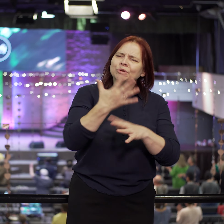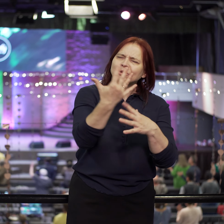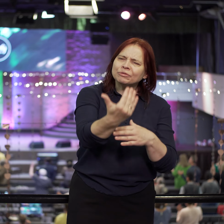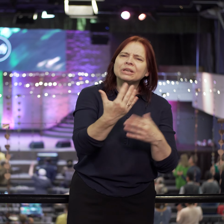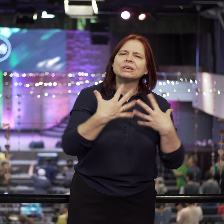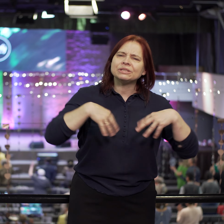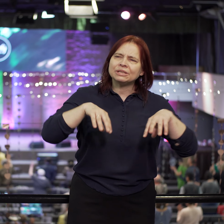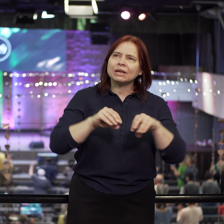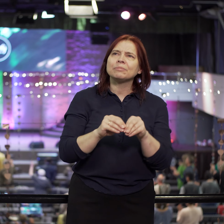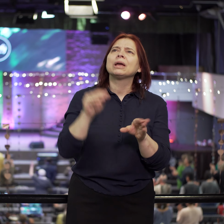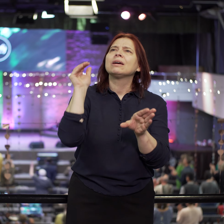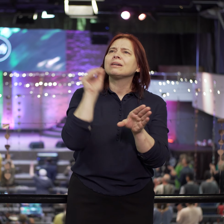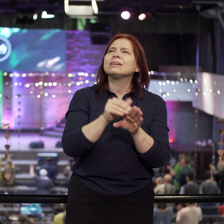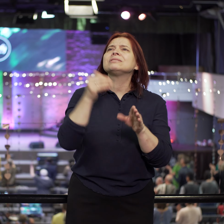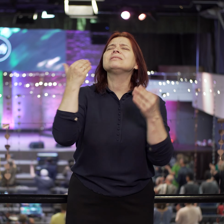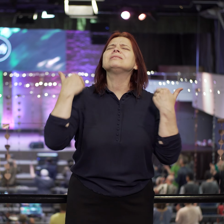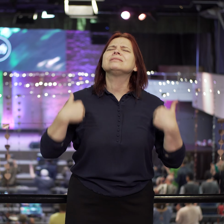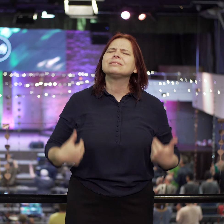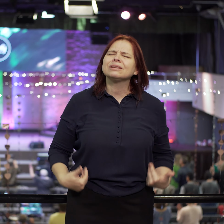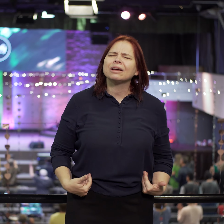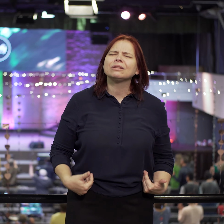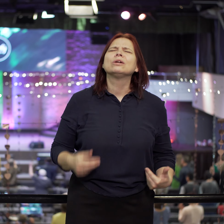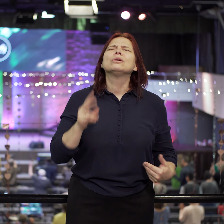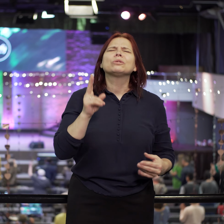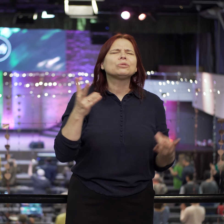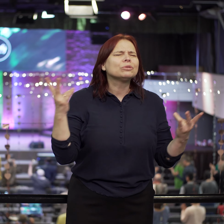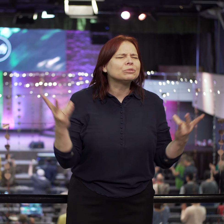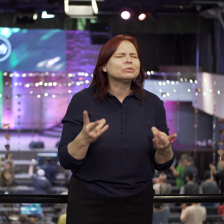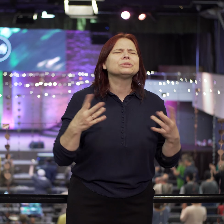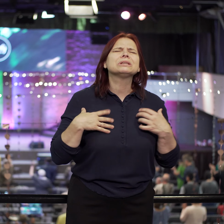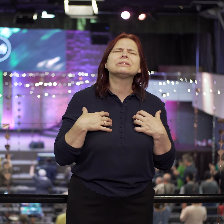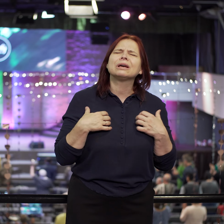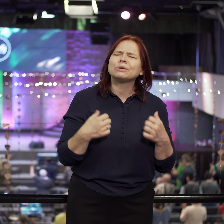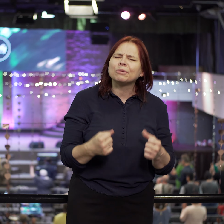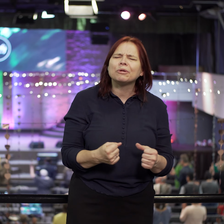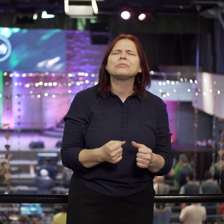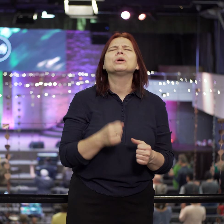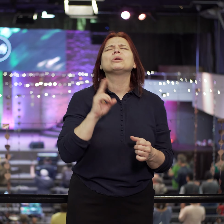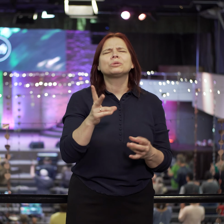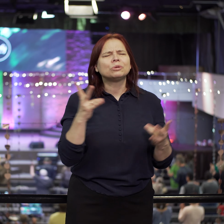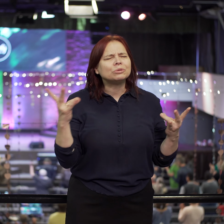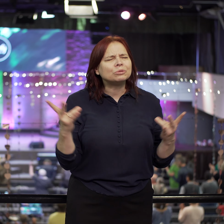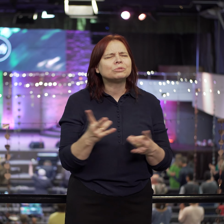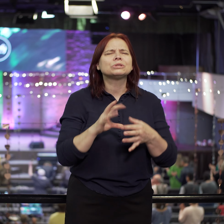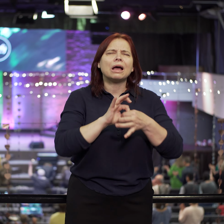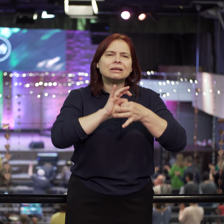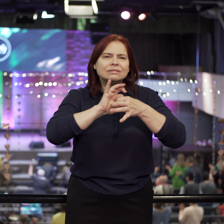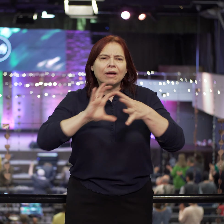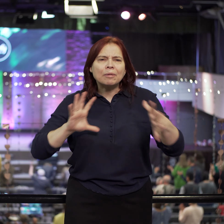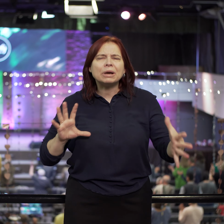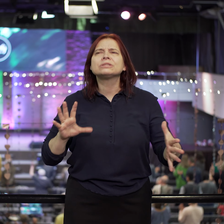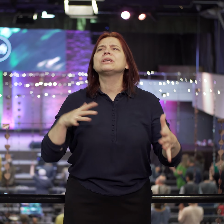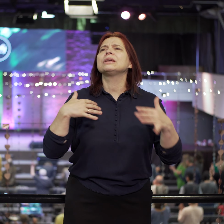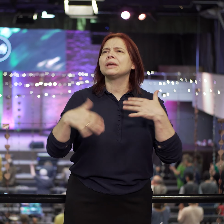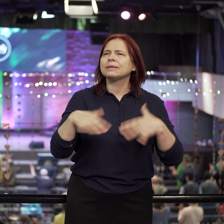Христа, Господь, коснись их тел. Те, кто нуждается, Господь, в здоровье. Те, кто нуждается, Господь, в освобождении от